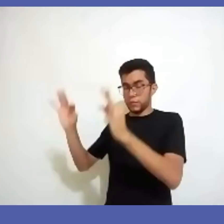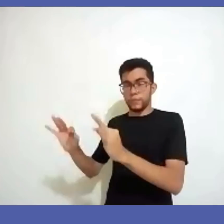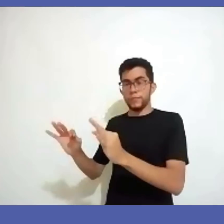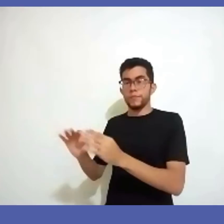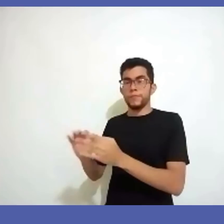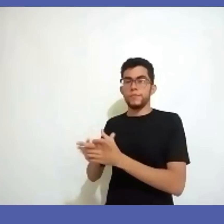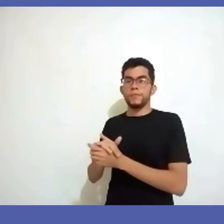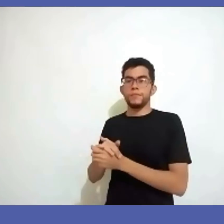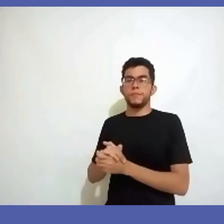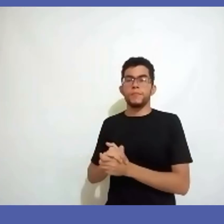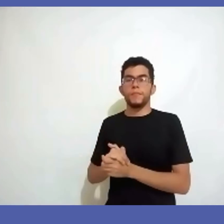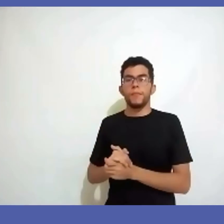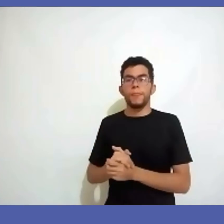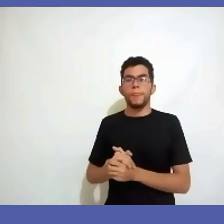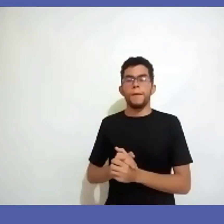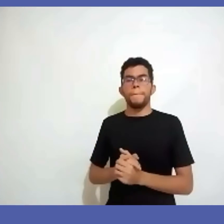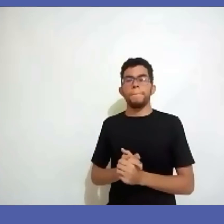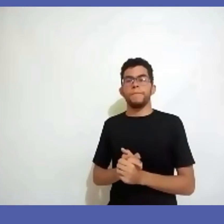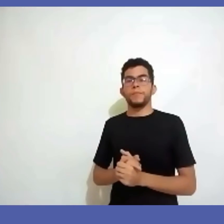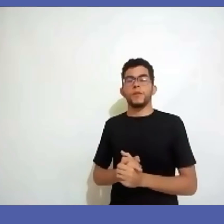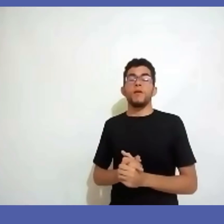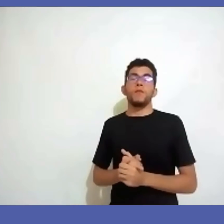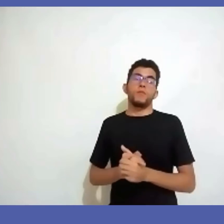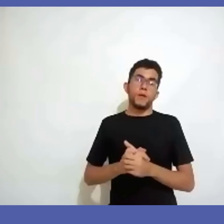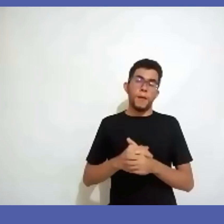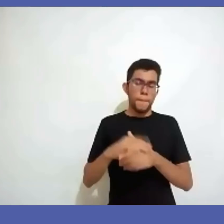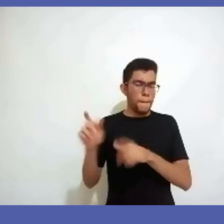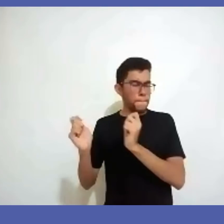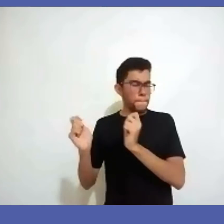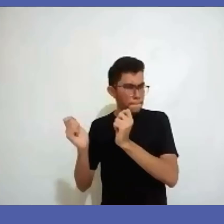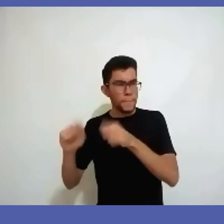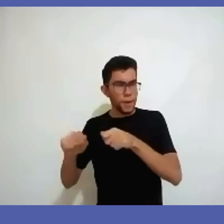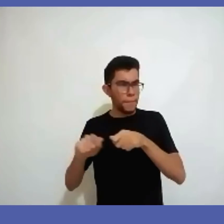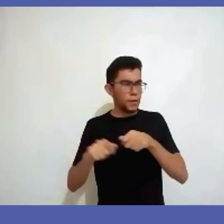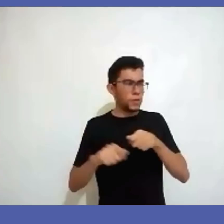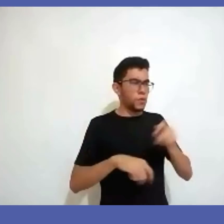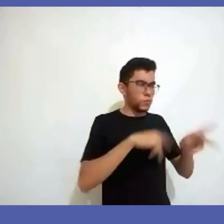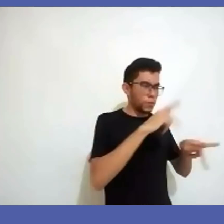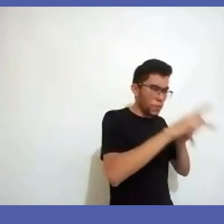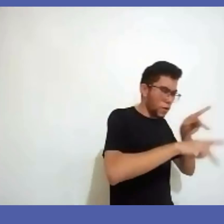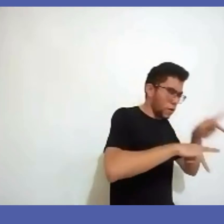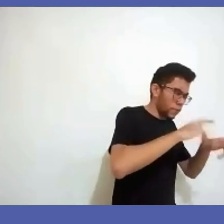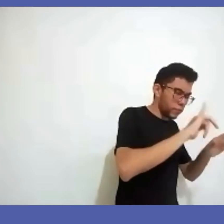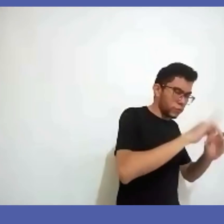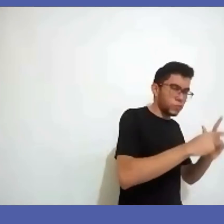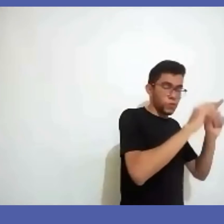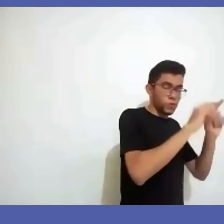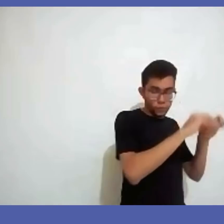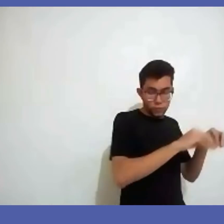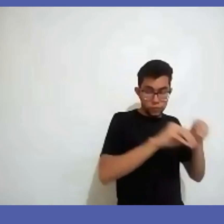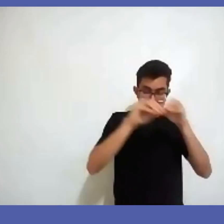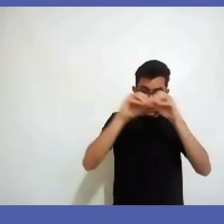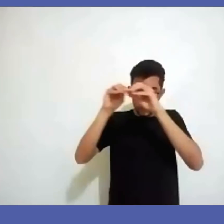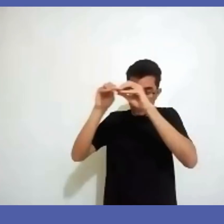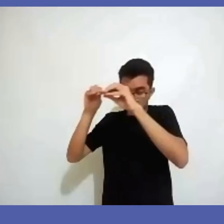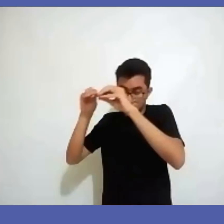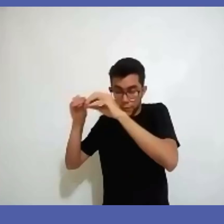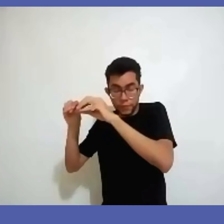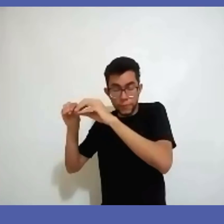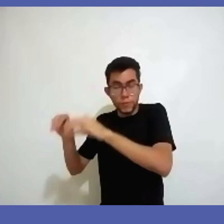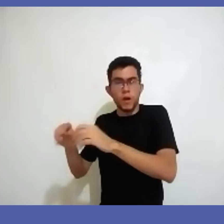povo judeu para a reconstrução do templo em Jerusalém. E Zorobabel chefiou, junto com Josué,